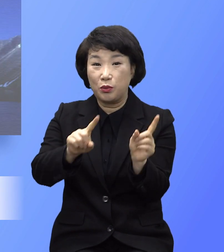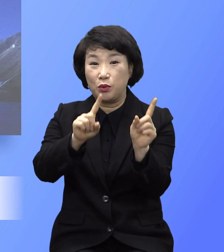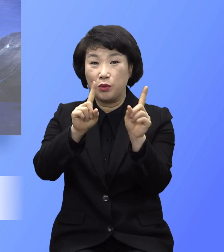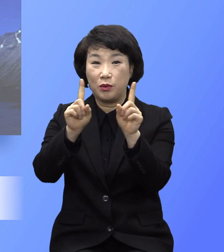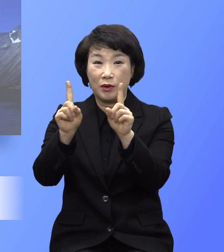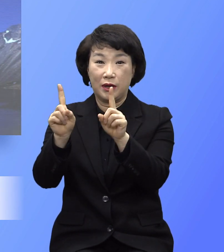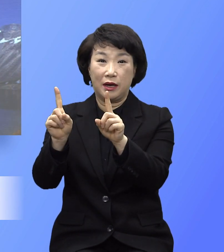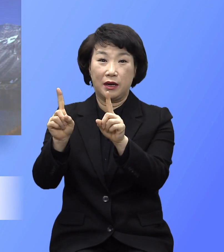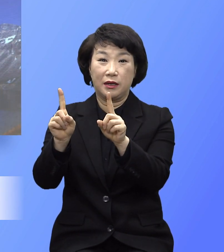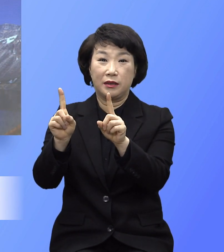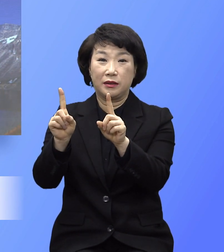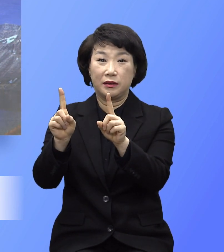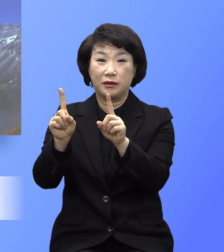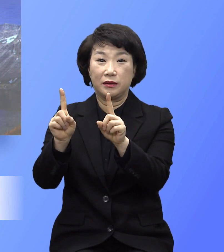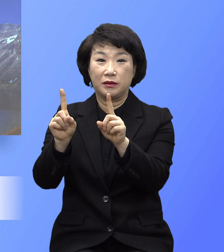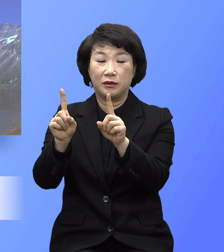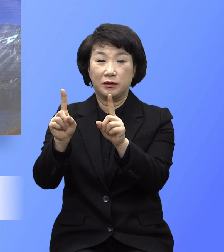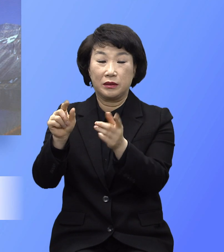부활하시고